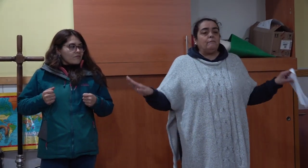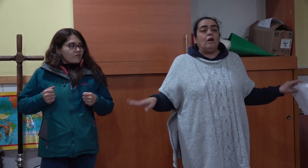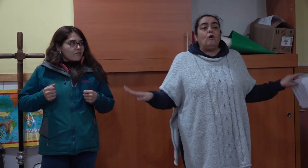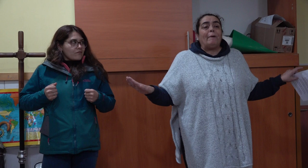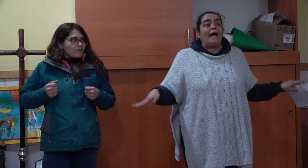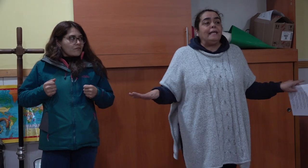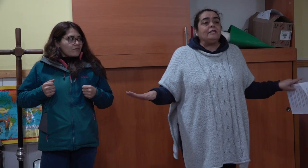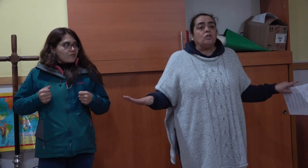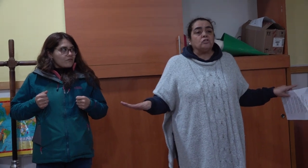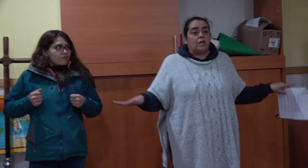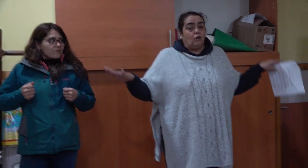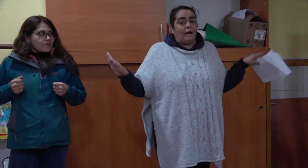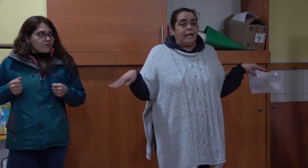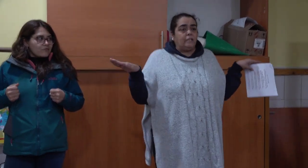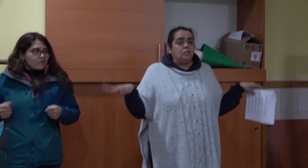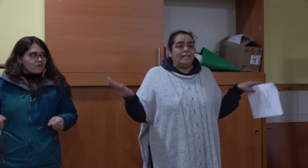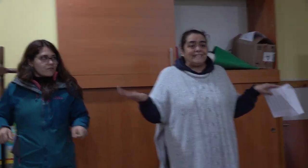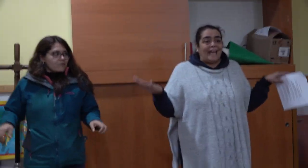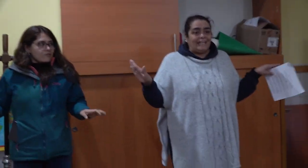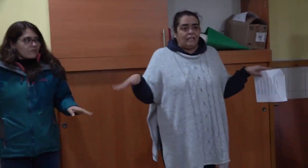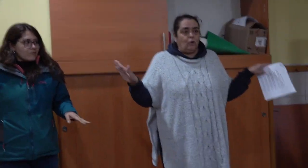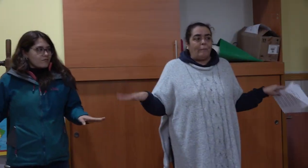y también tenemos a los pajaritos, que